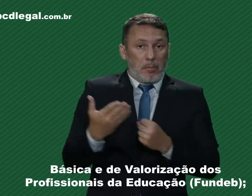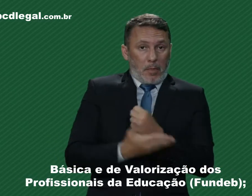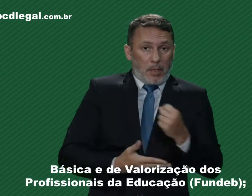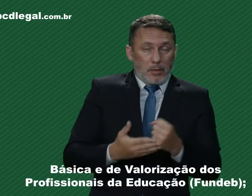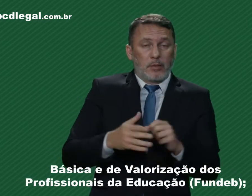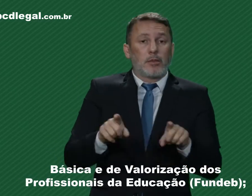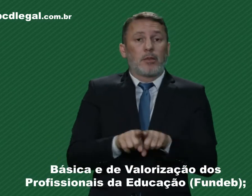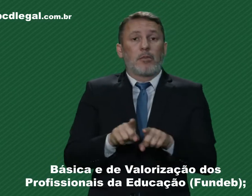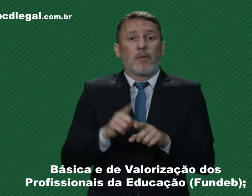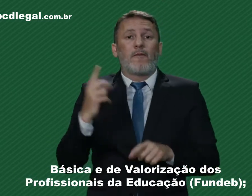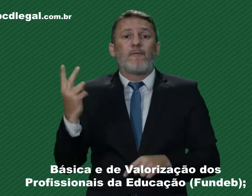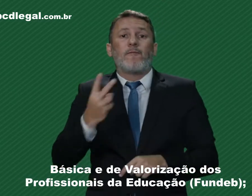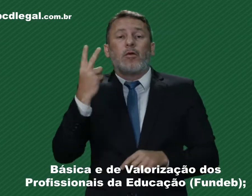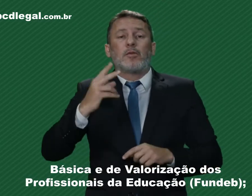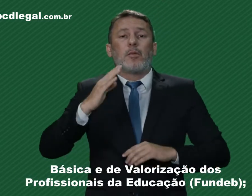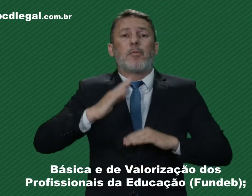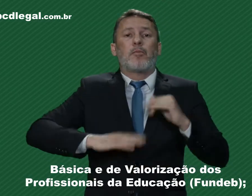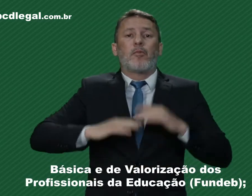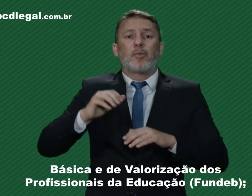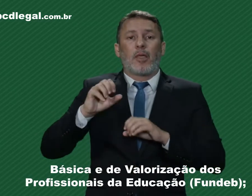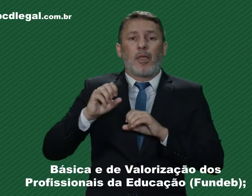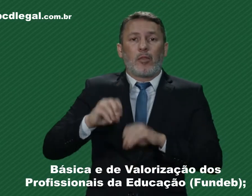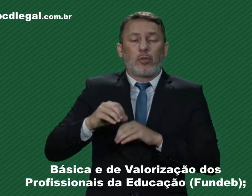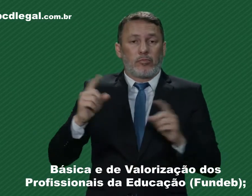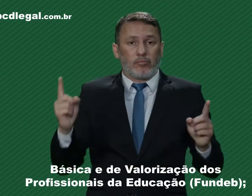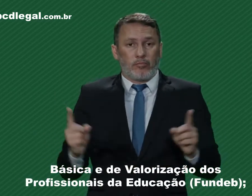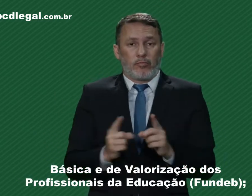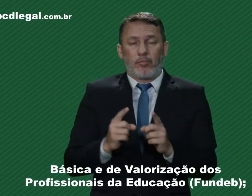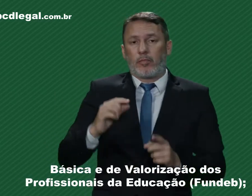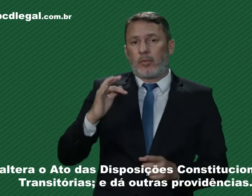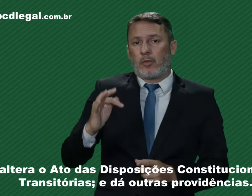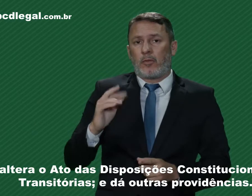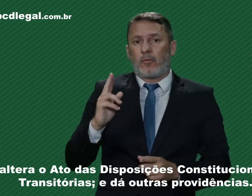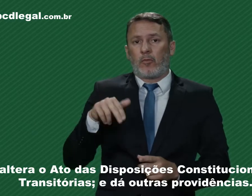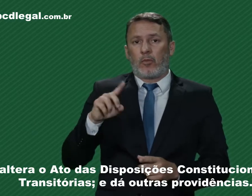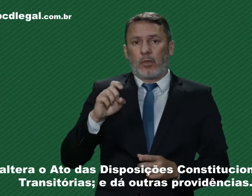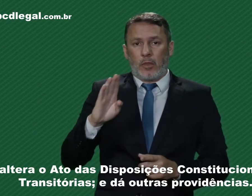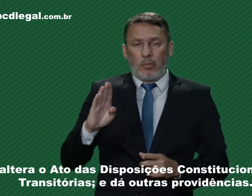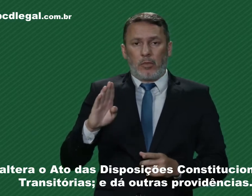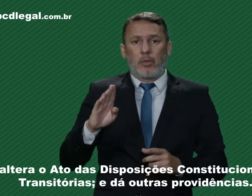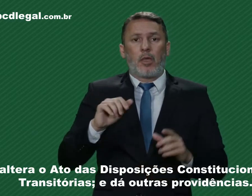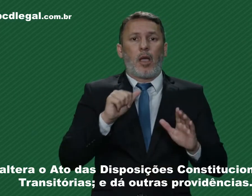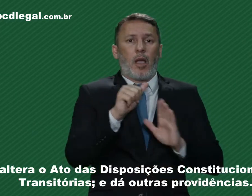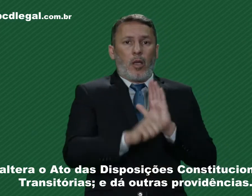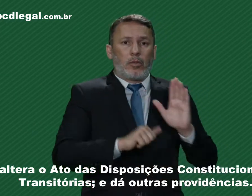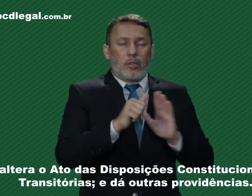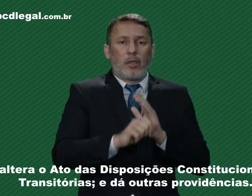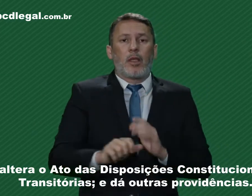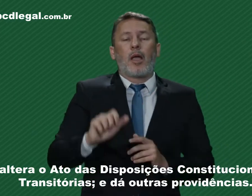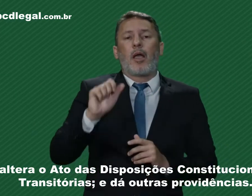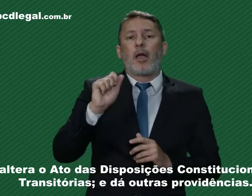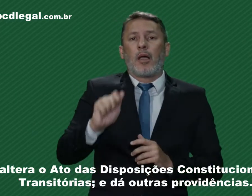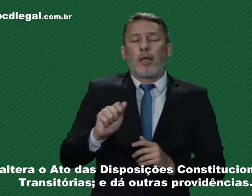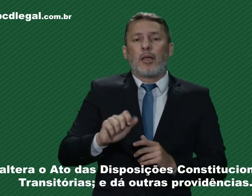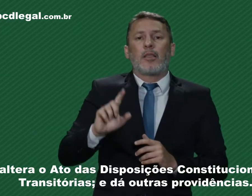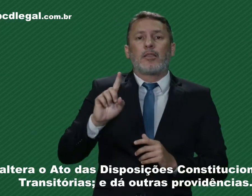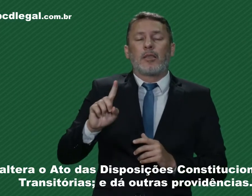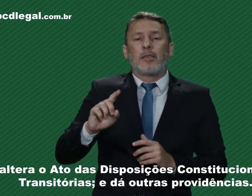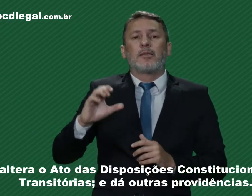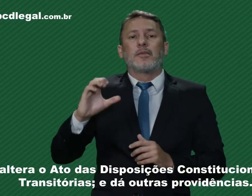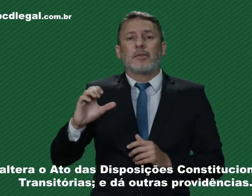Básica e de Valorização dos Profissionais da Educação, Fundeb. Altera o ato das disposições